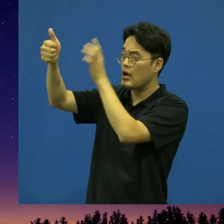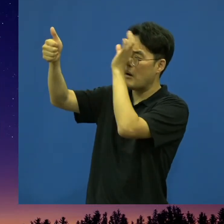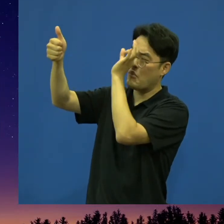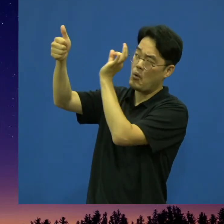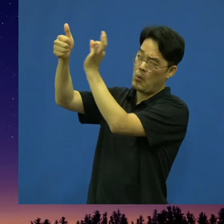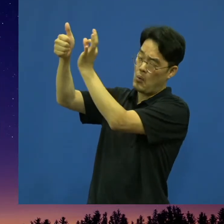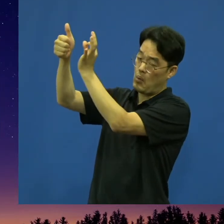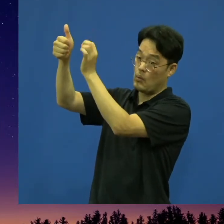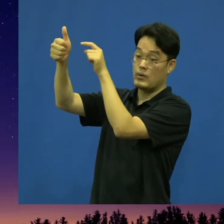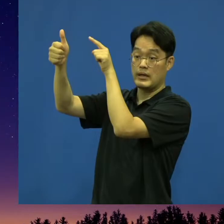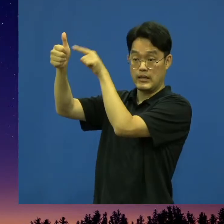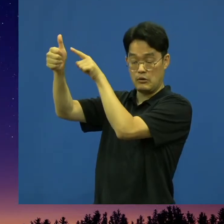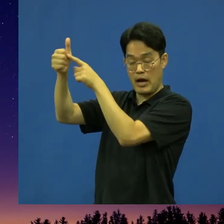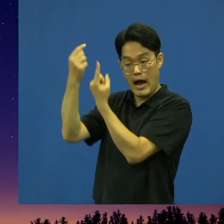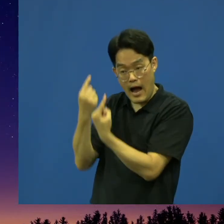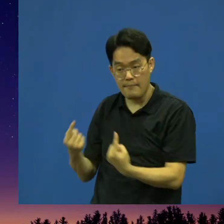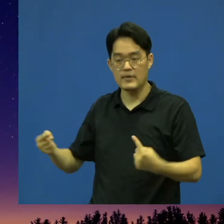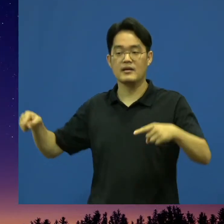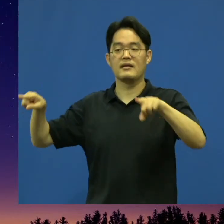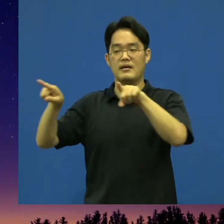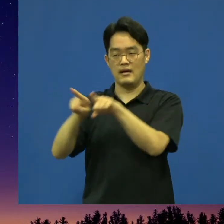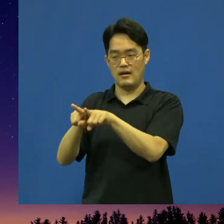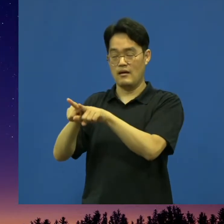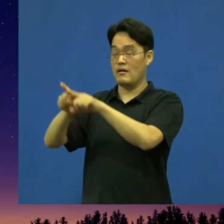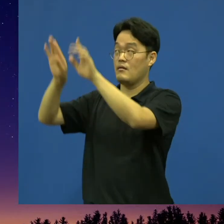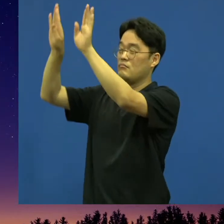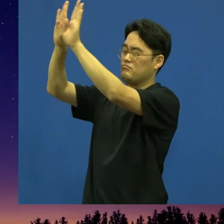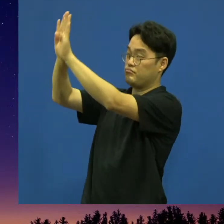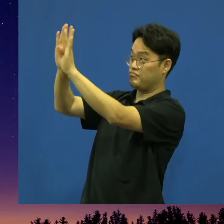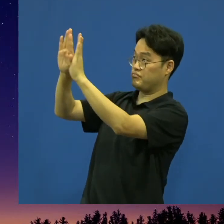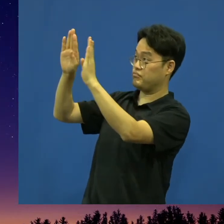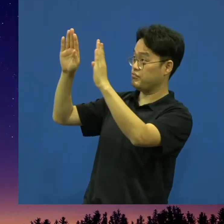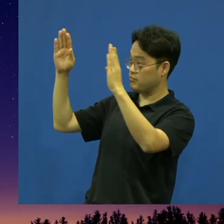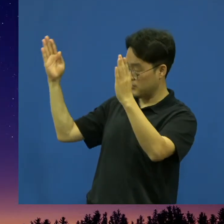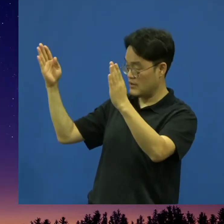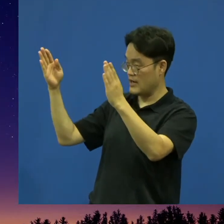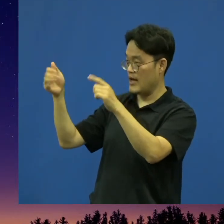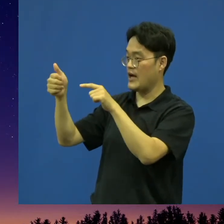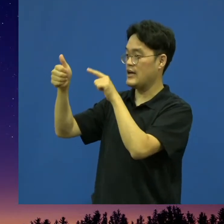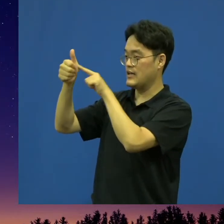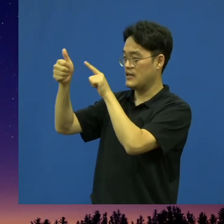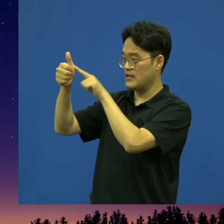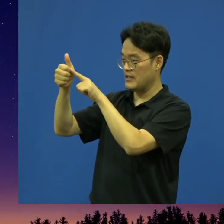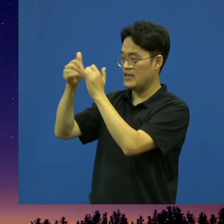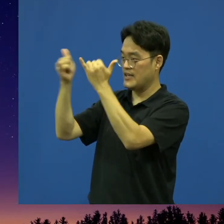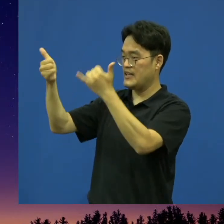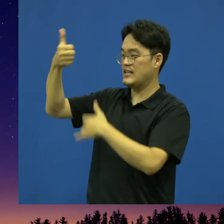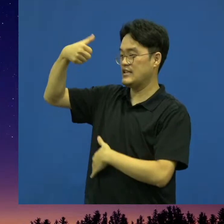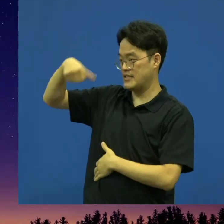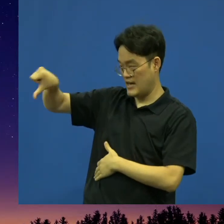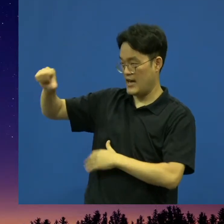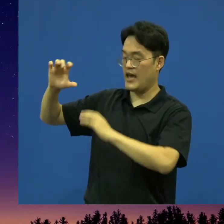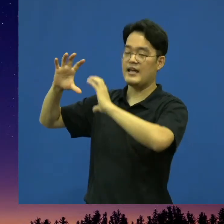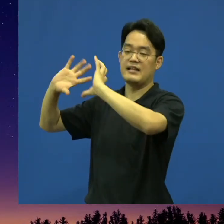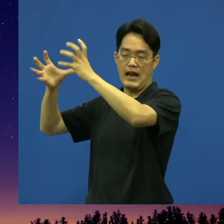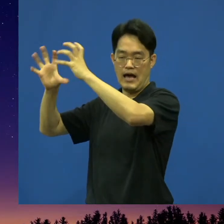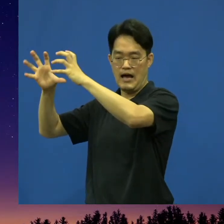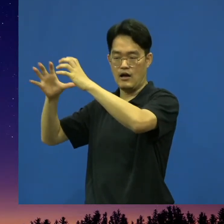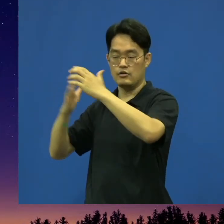인자 같은 이와 함께 열리는 인자의 나라, 혹은 여러분과